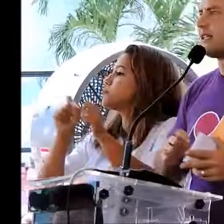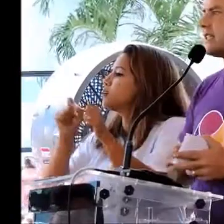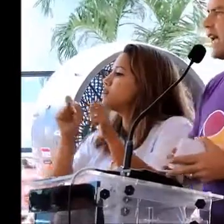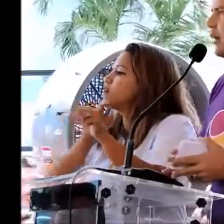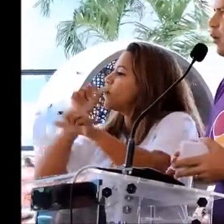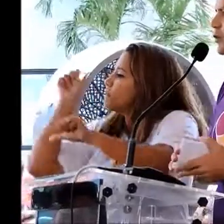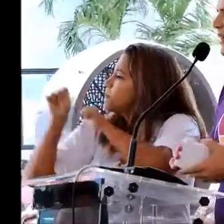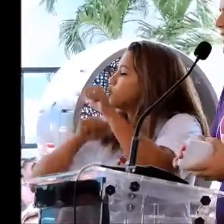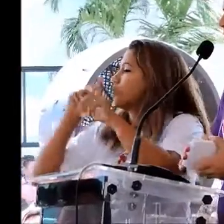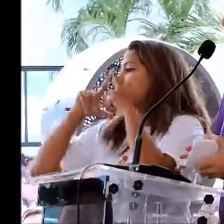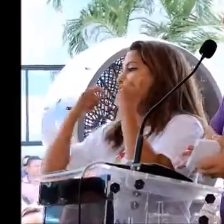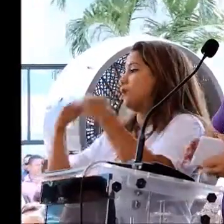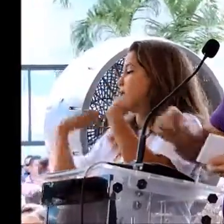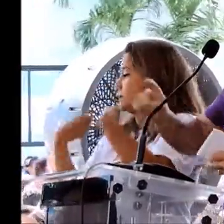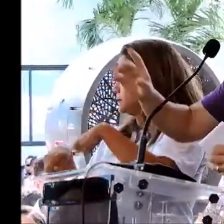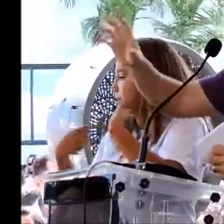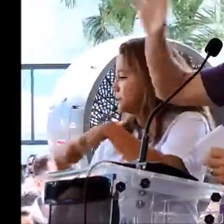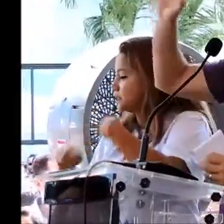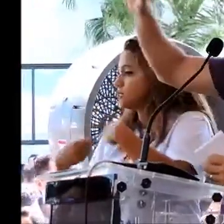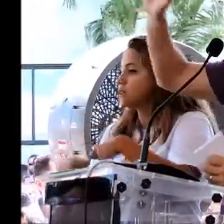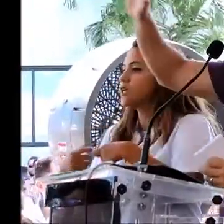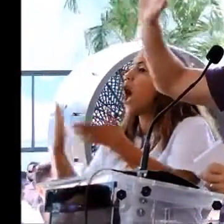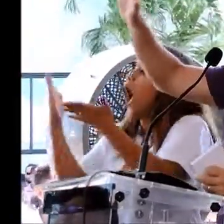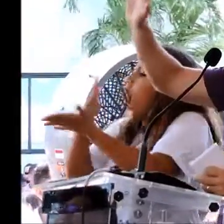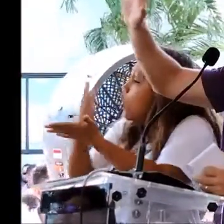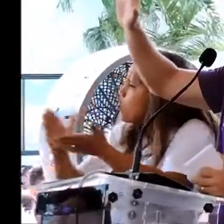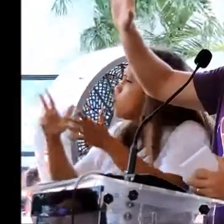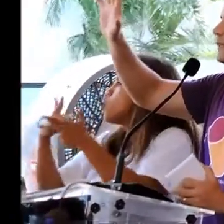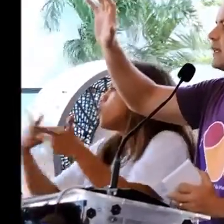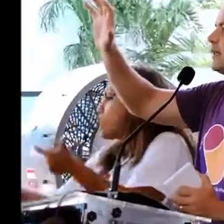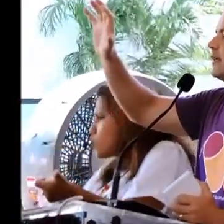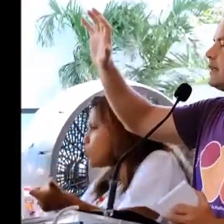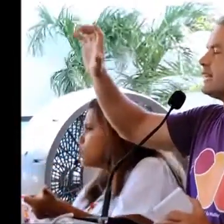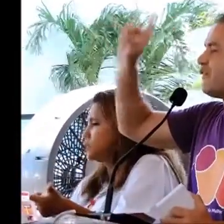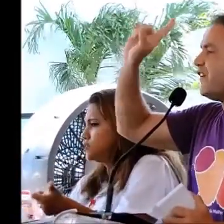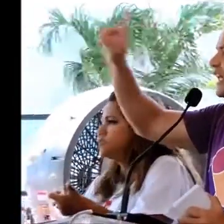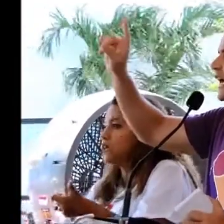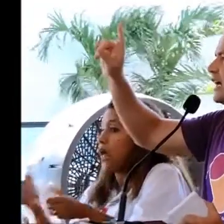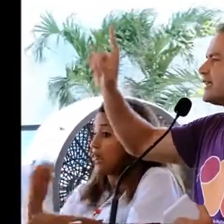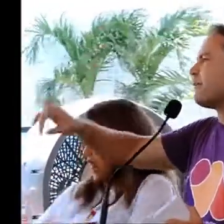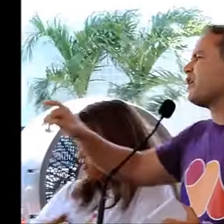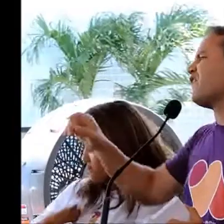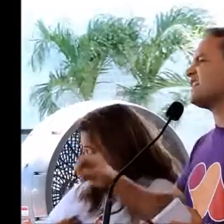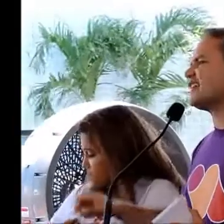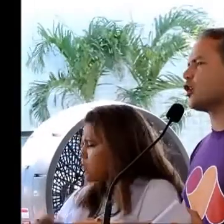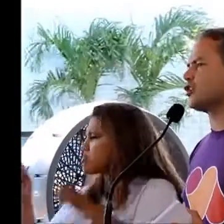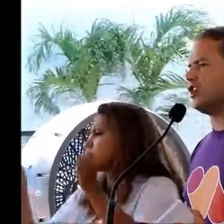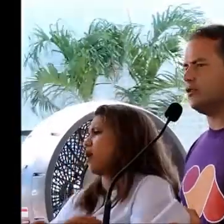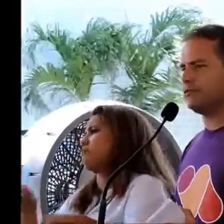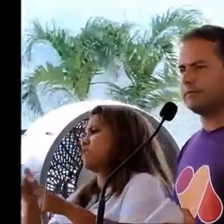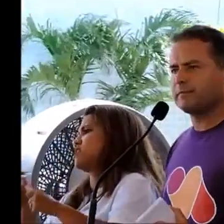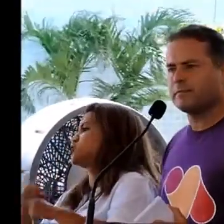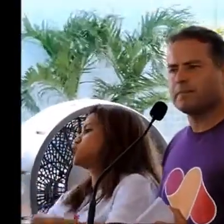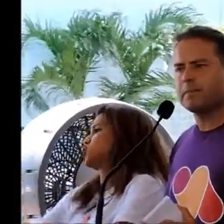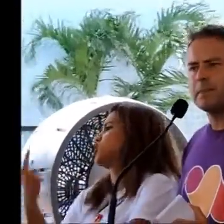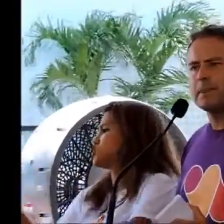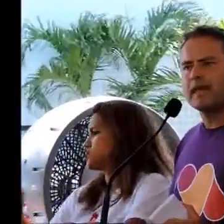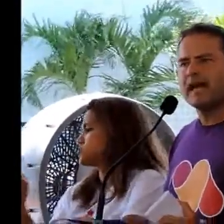as mudanças que Alagoas precisa. Algumas coisas na vida dá para fazer